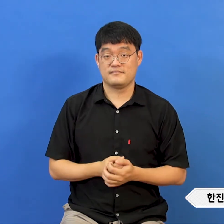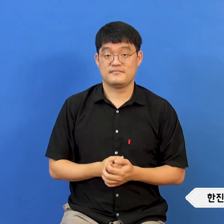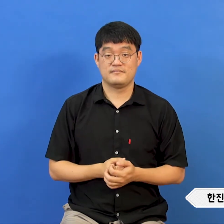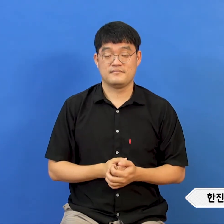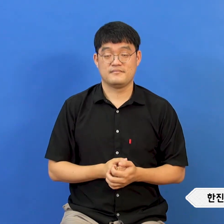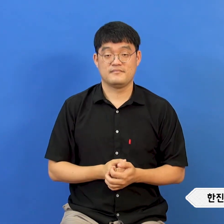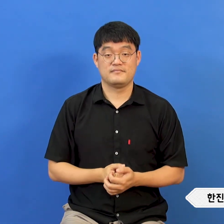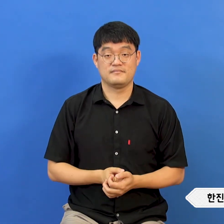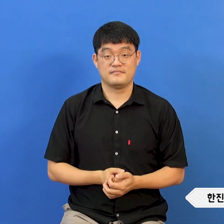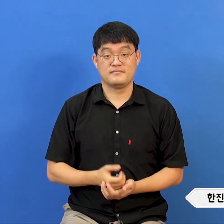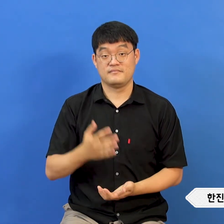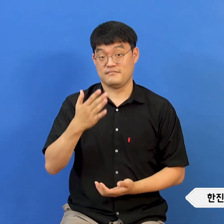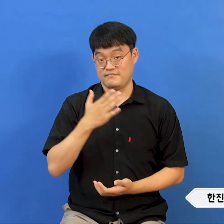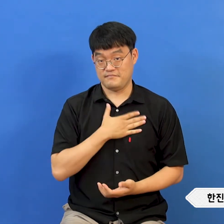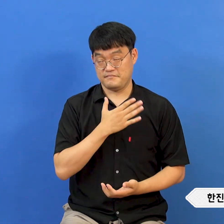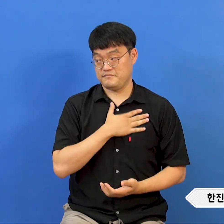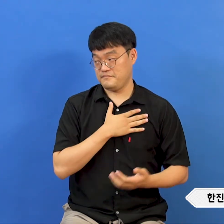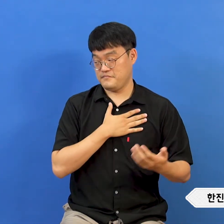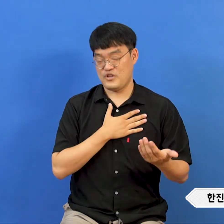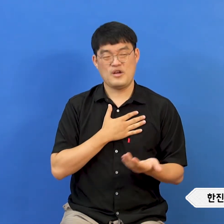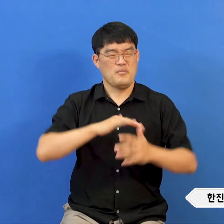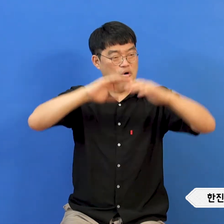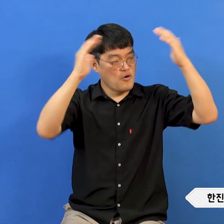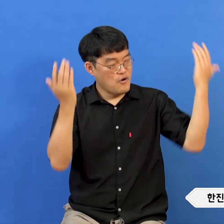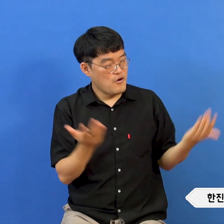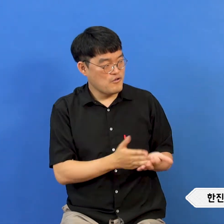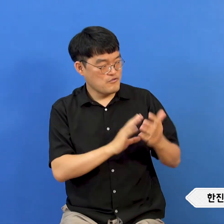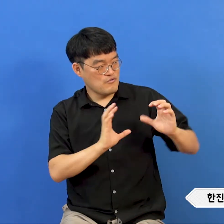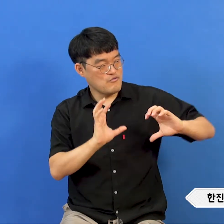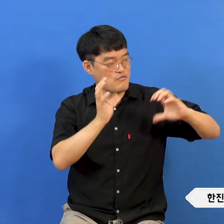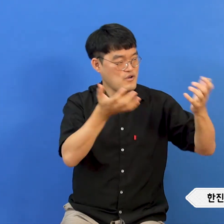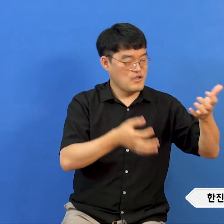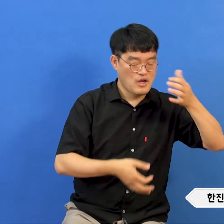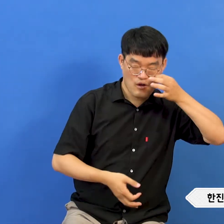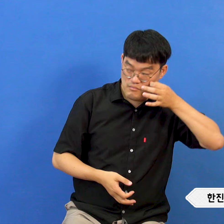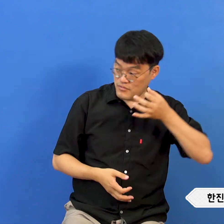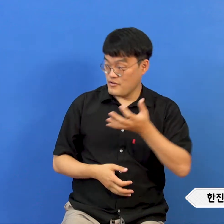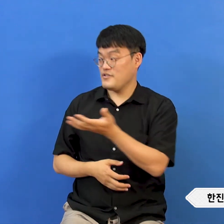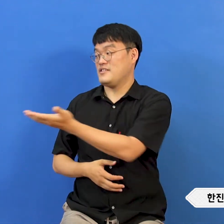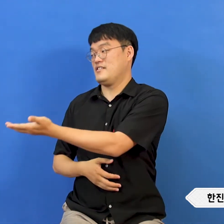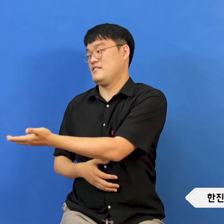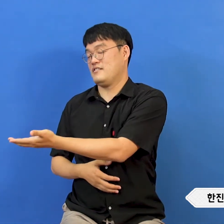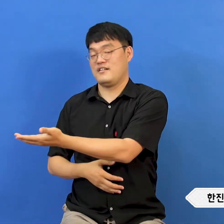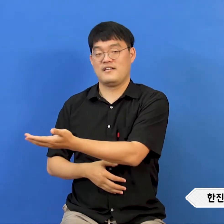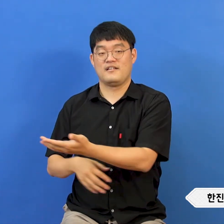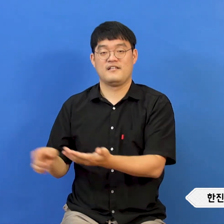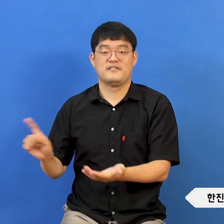I can show you the world, shining, shimmering,